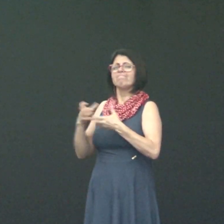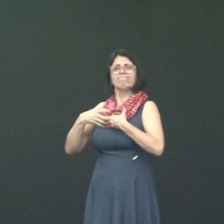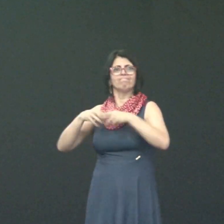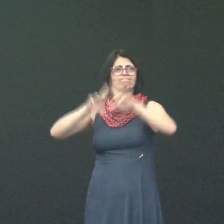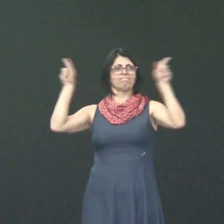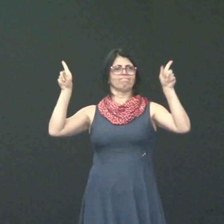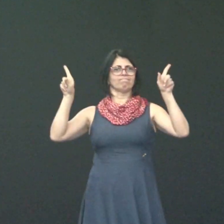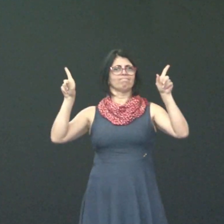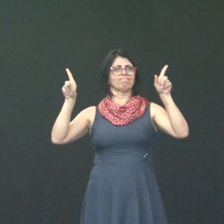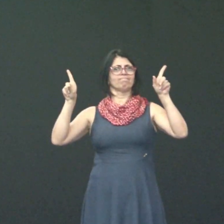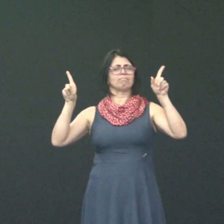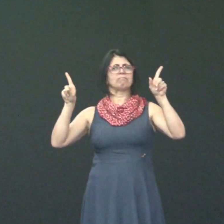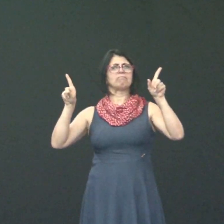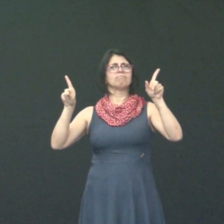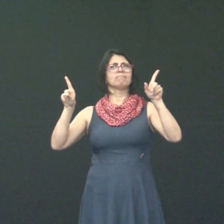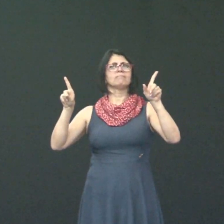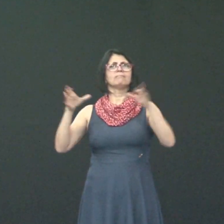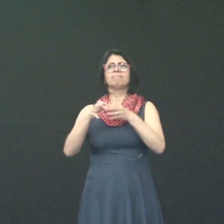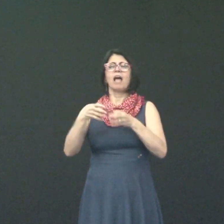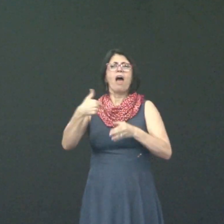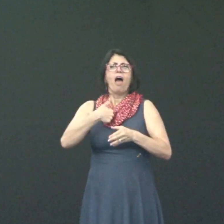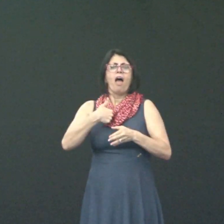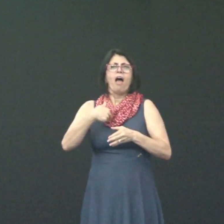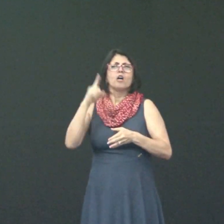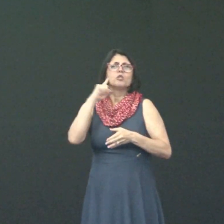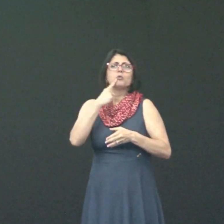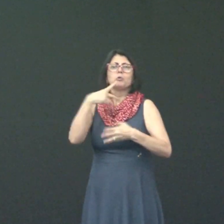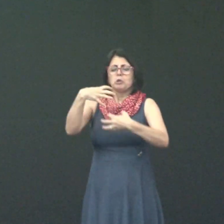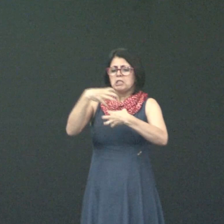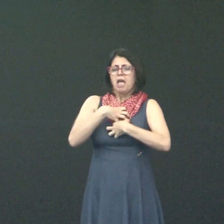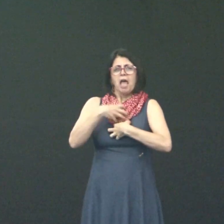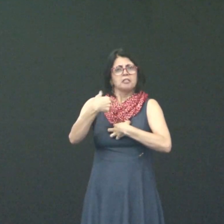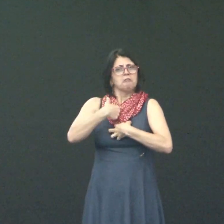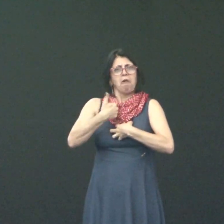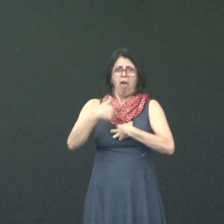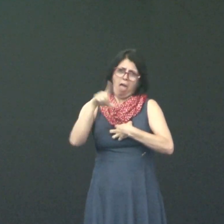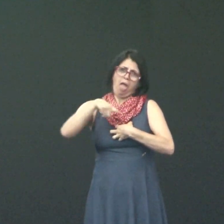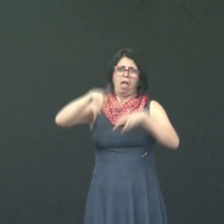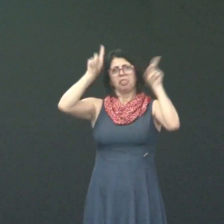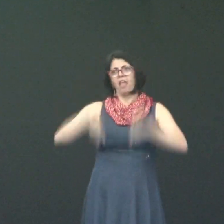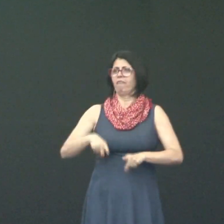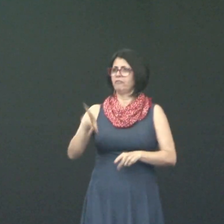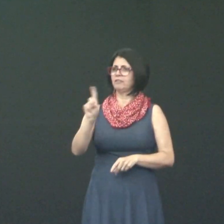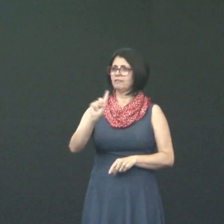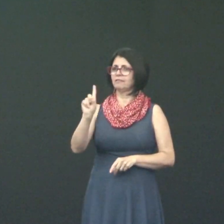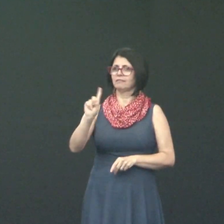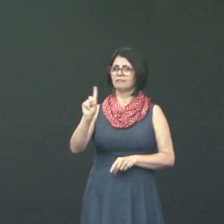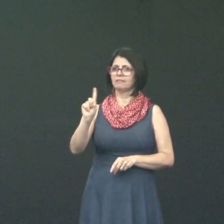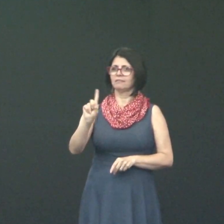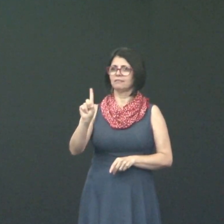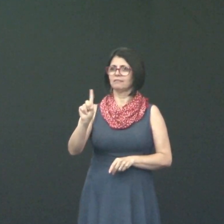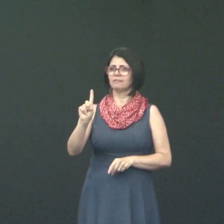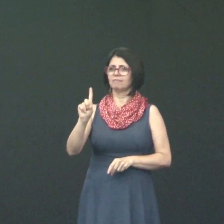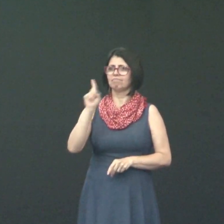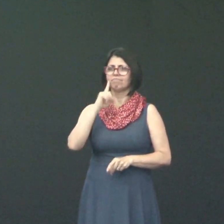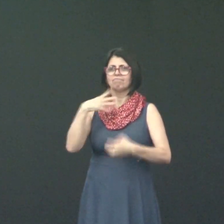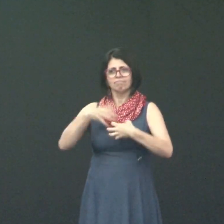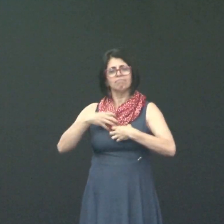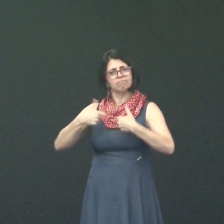primeiro foram as pesquisas em volta das línguas de sinais. Depois, O surdo, o segundo fator foi a